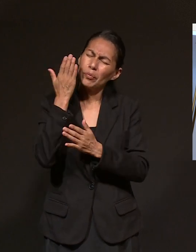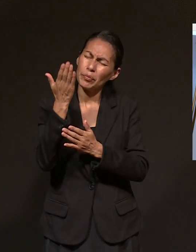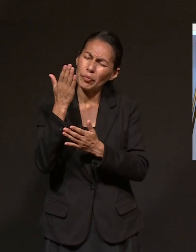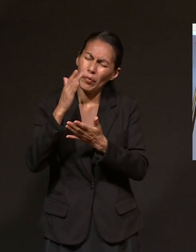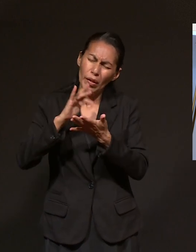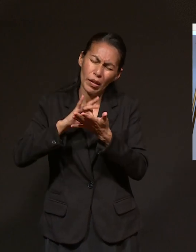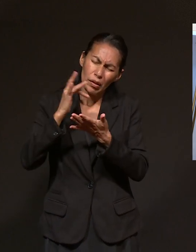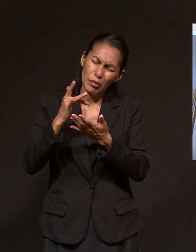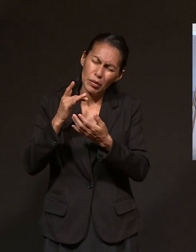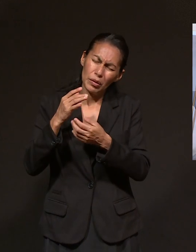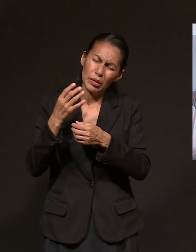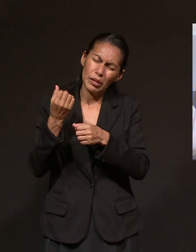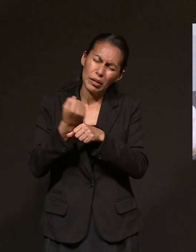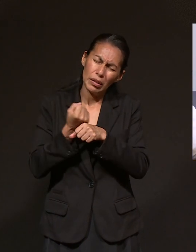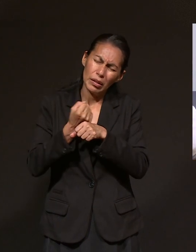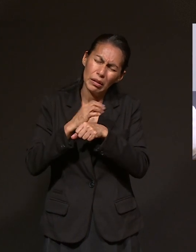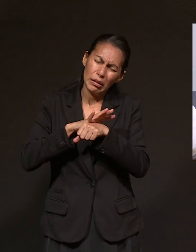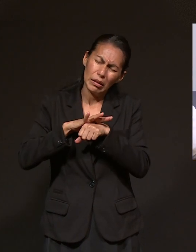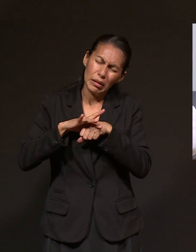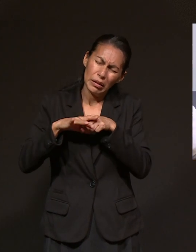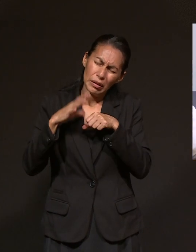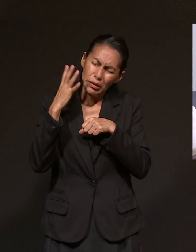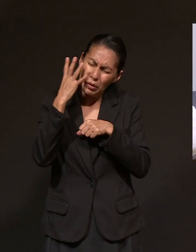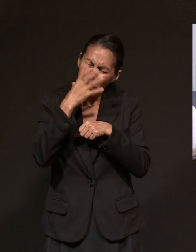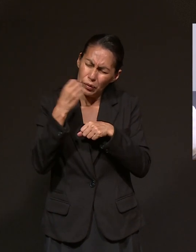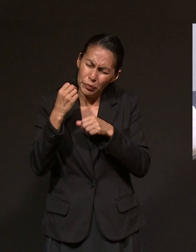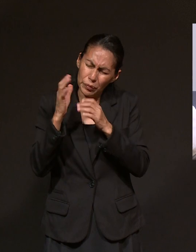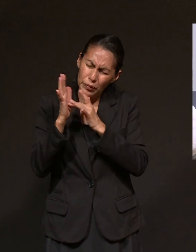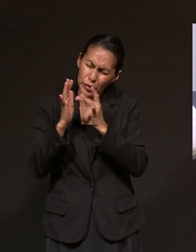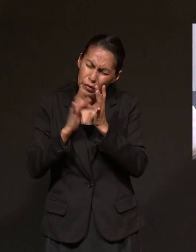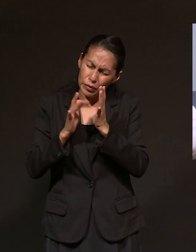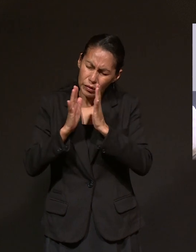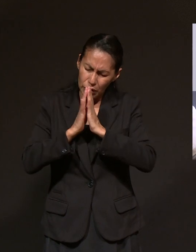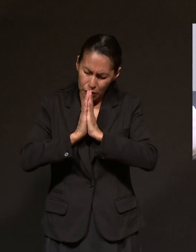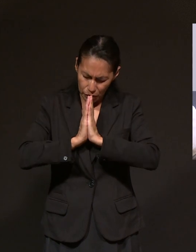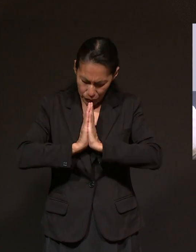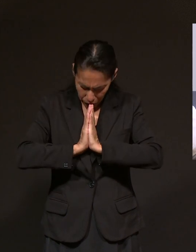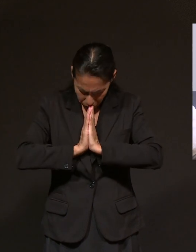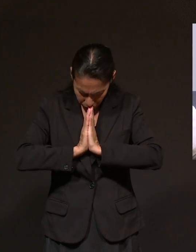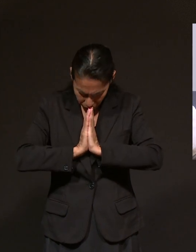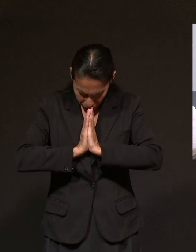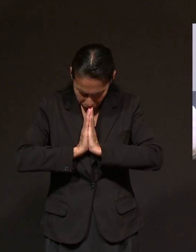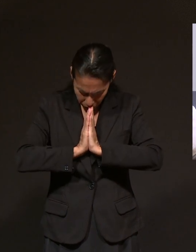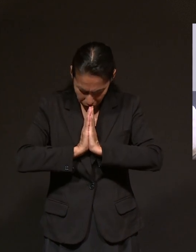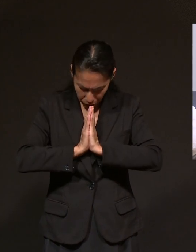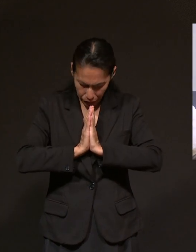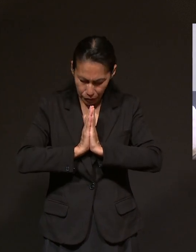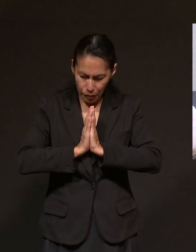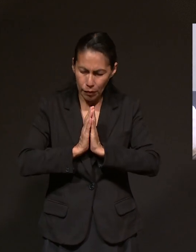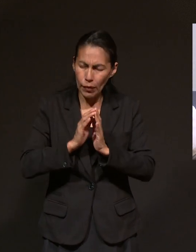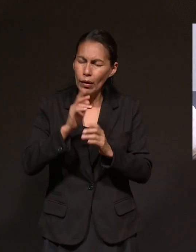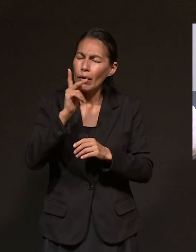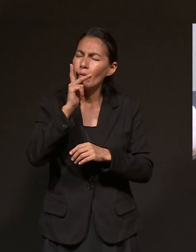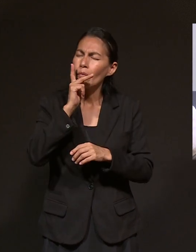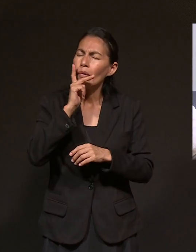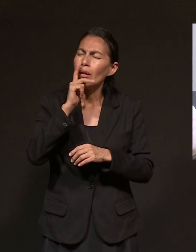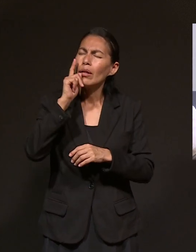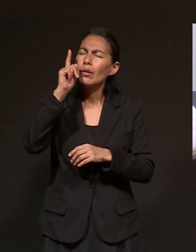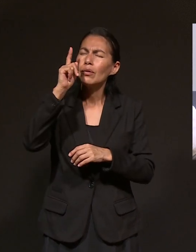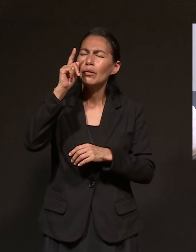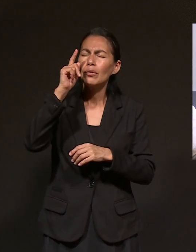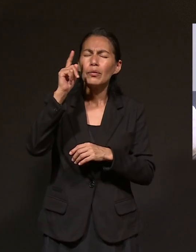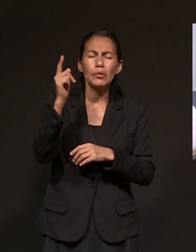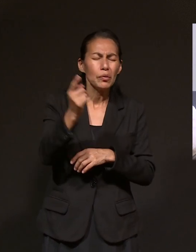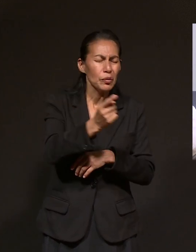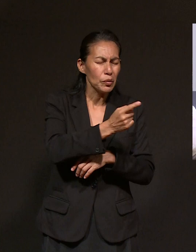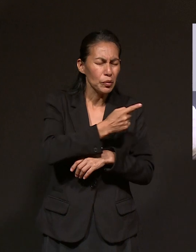Todo esto Te lo pedimos En la sangre preciosa De Cristo Jesús Amén Bendito Dios Y Padre De